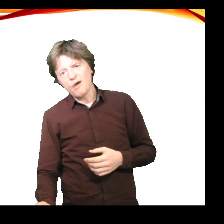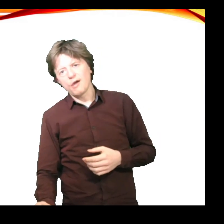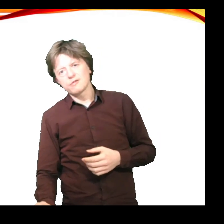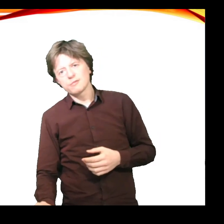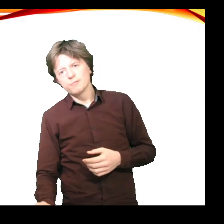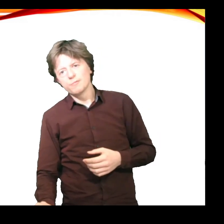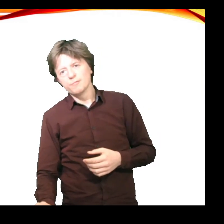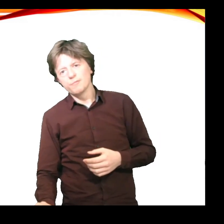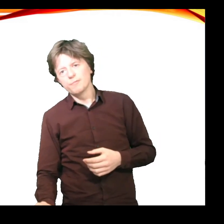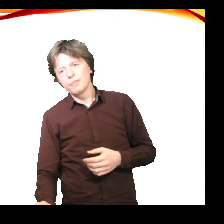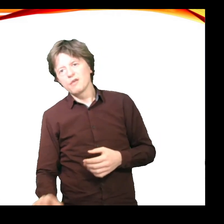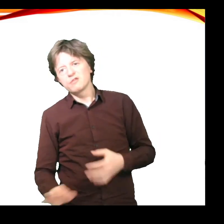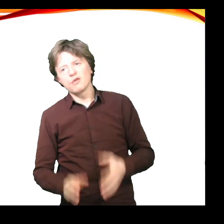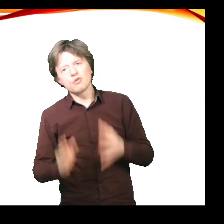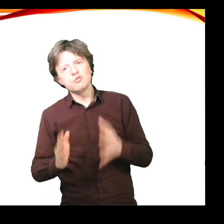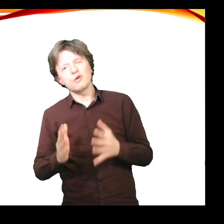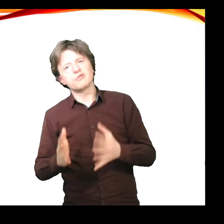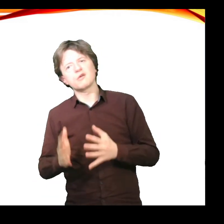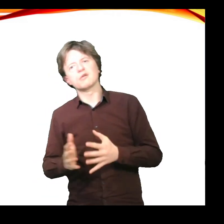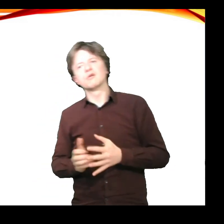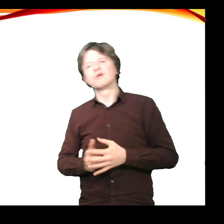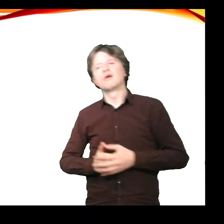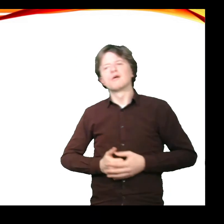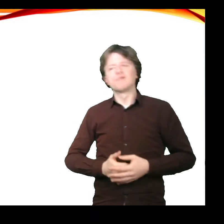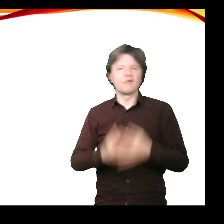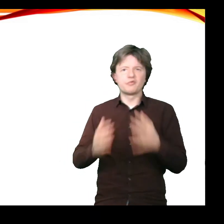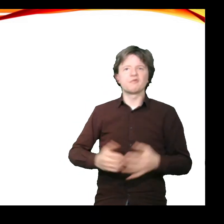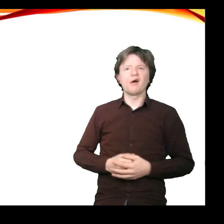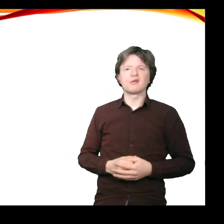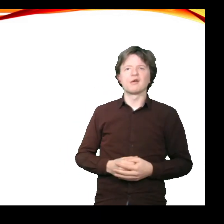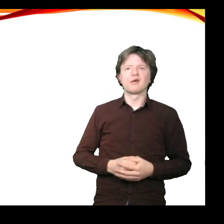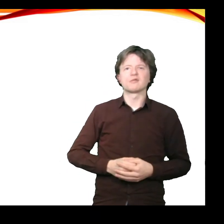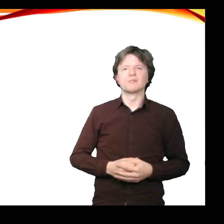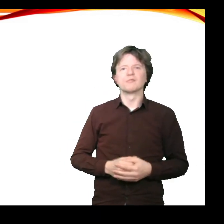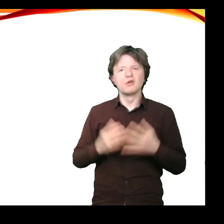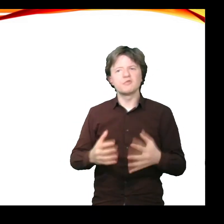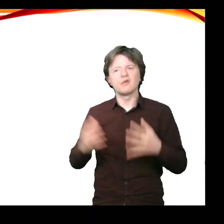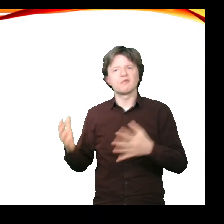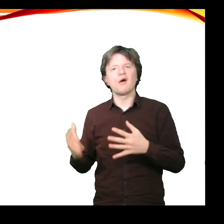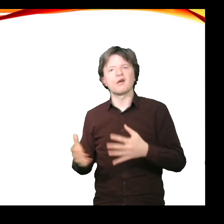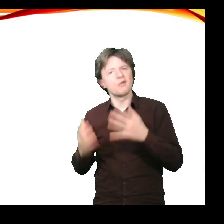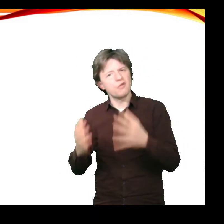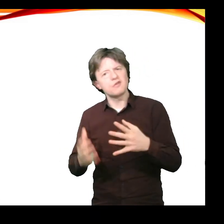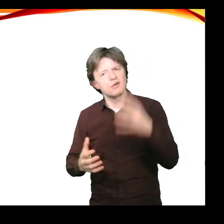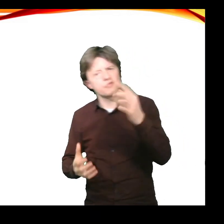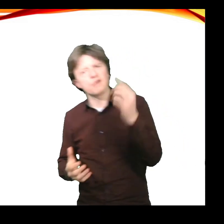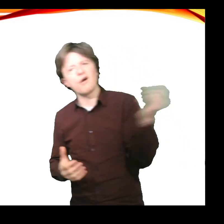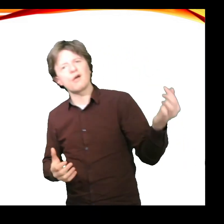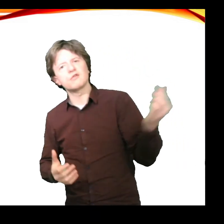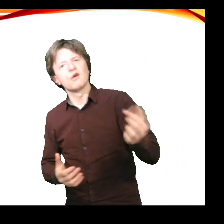waarheid zijn ook nu nog dingen waar we veel waarde aan hechten. Liefde en waarheid. Maar weet je, liefde en waarheid is